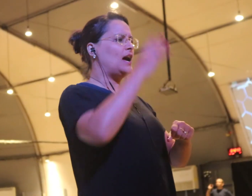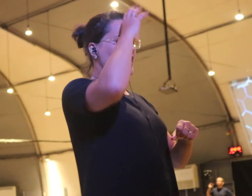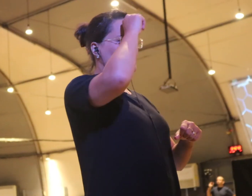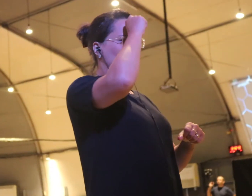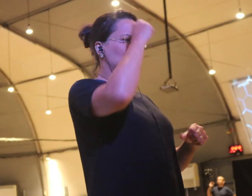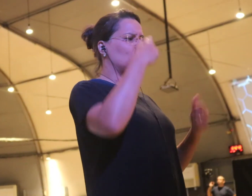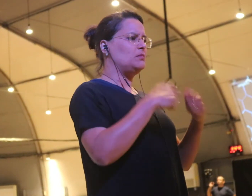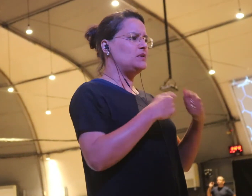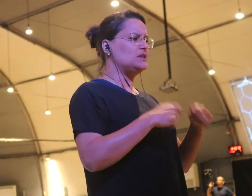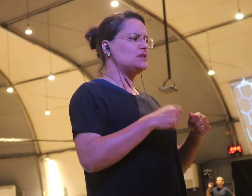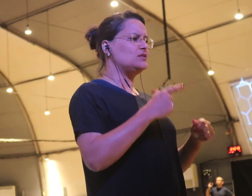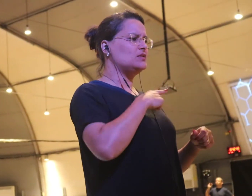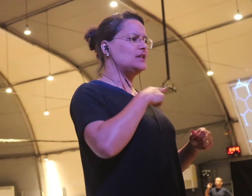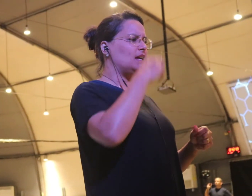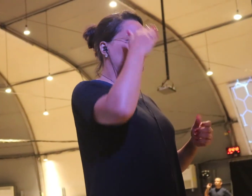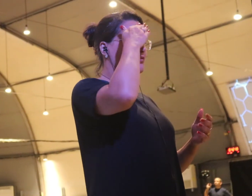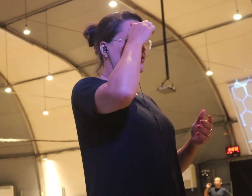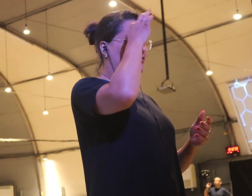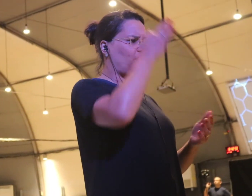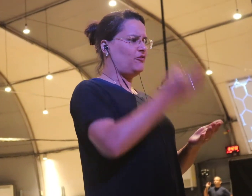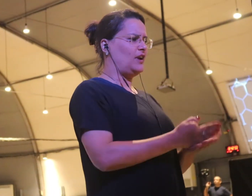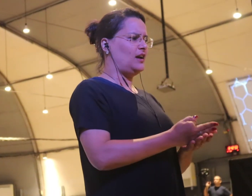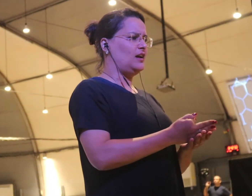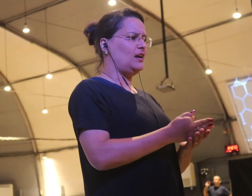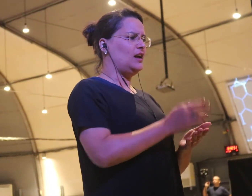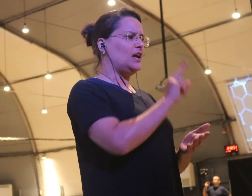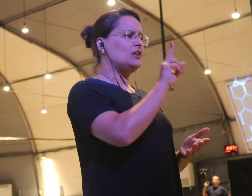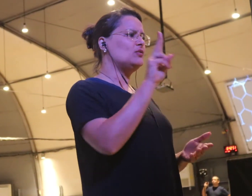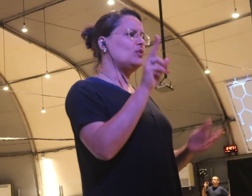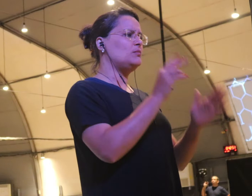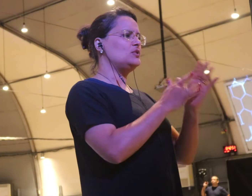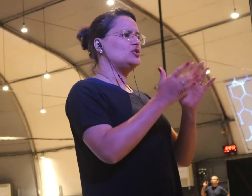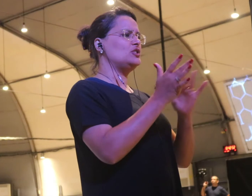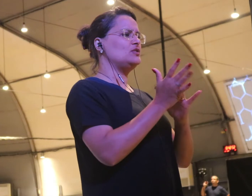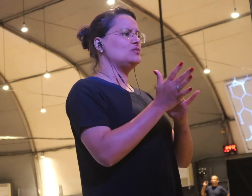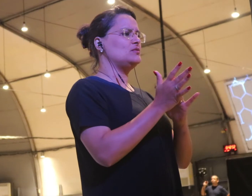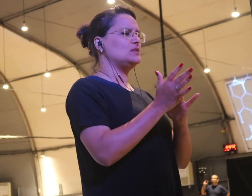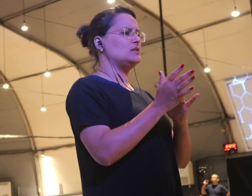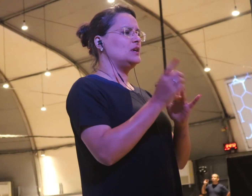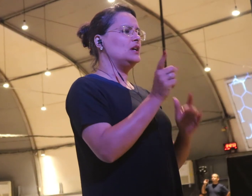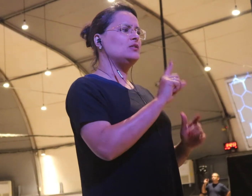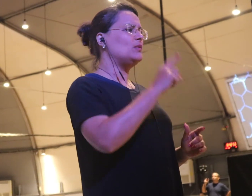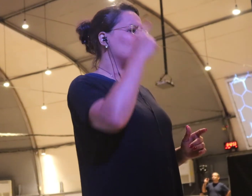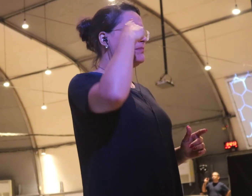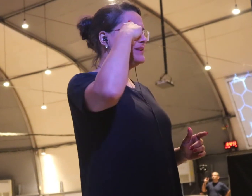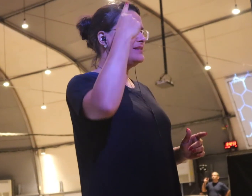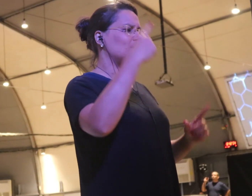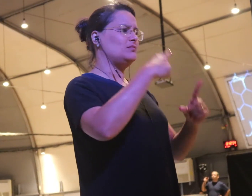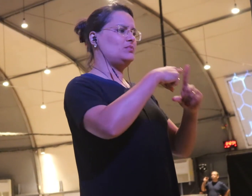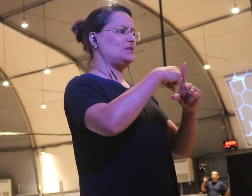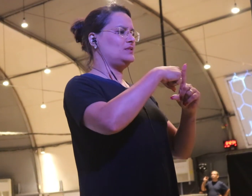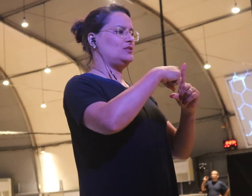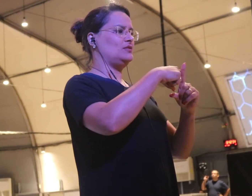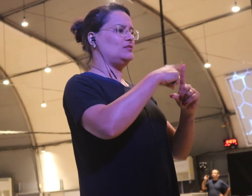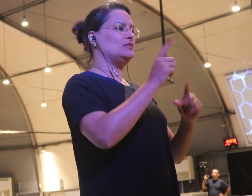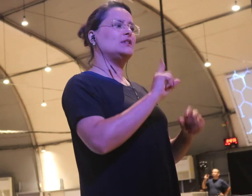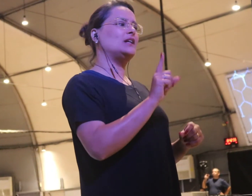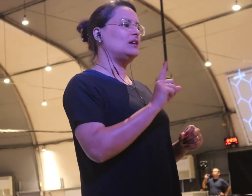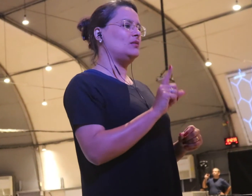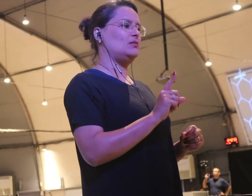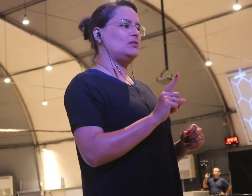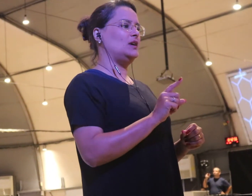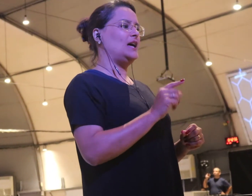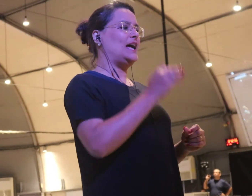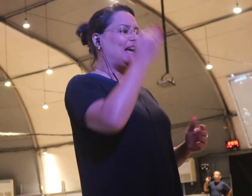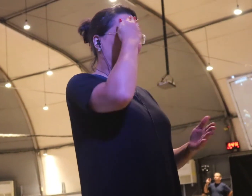eu acredito que ele pode ser curado em nome de Jesus. Essa fé não é um pensamento positivo, que cara, ele vai ser curado, ele pode ser curado. Não,